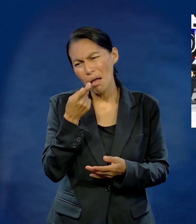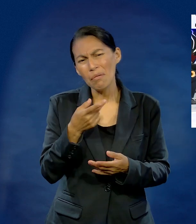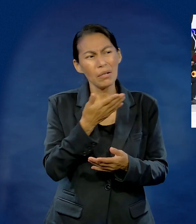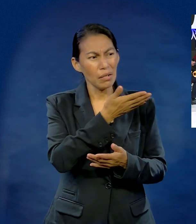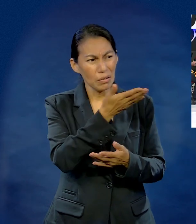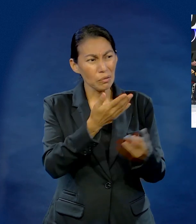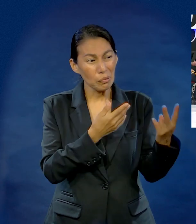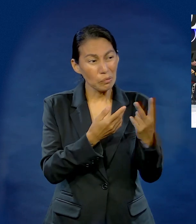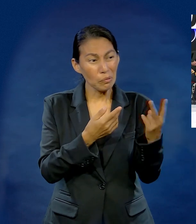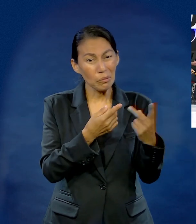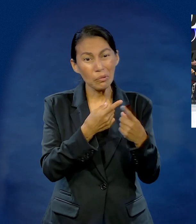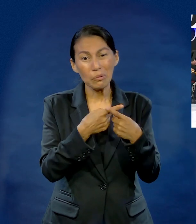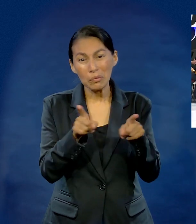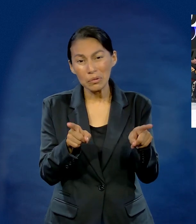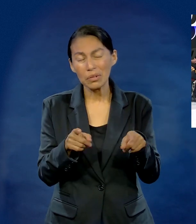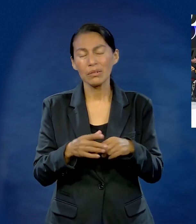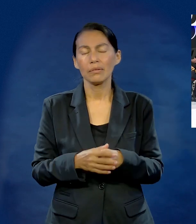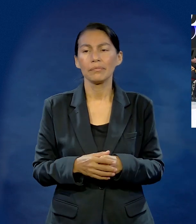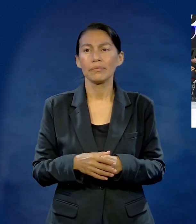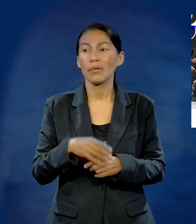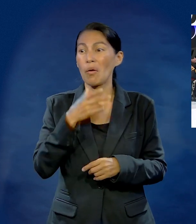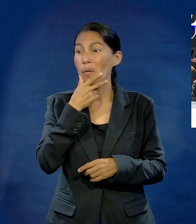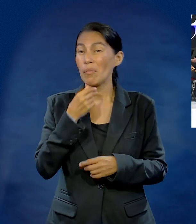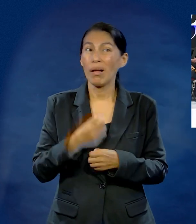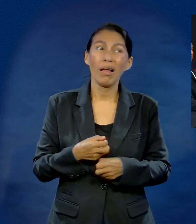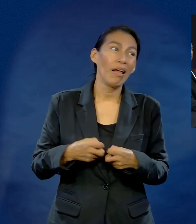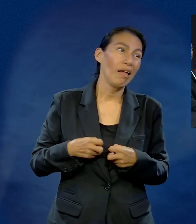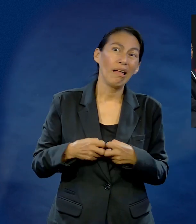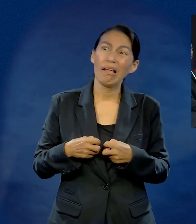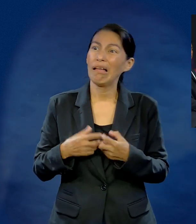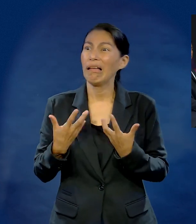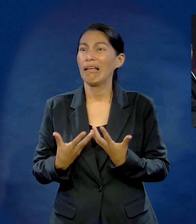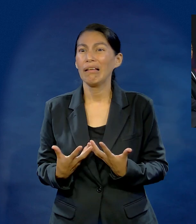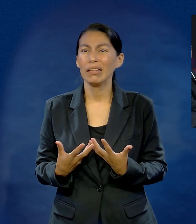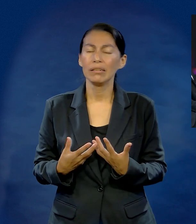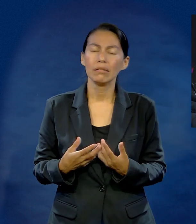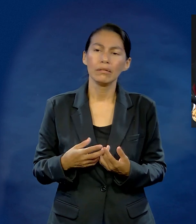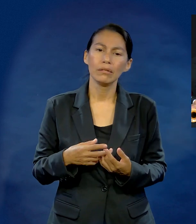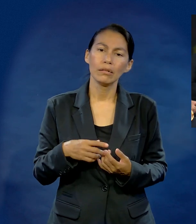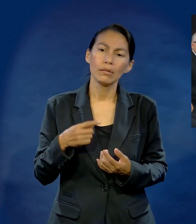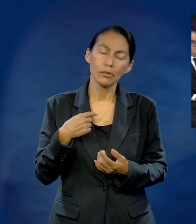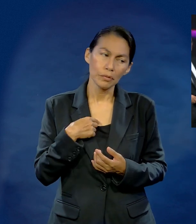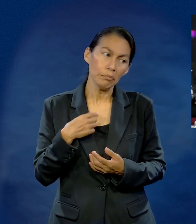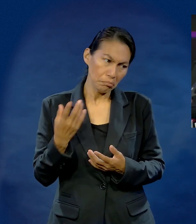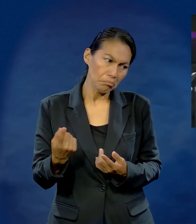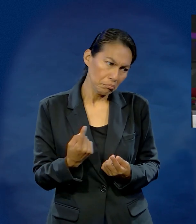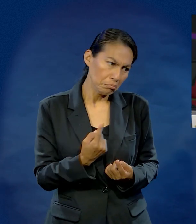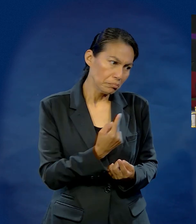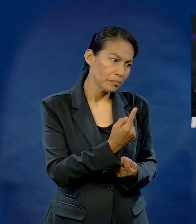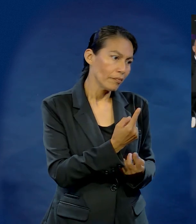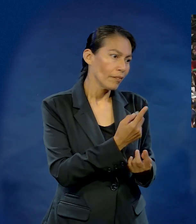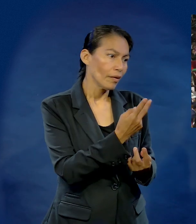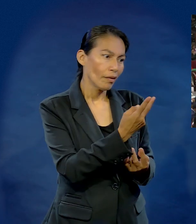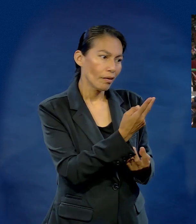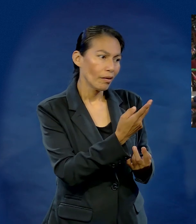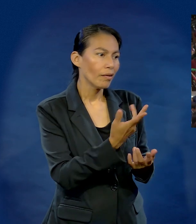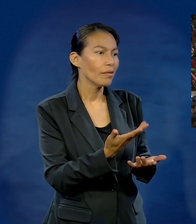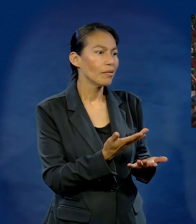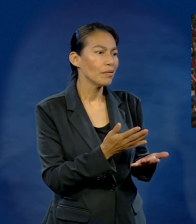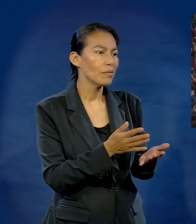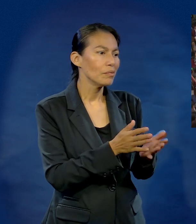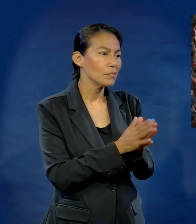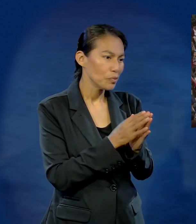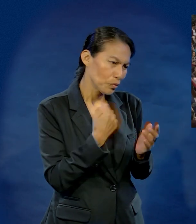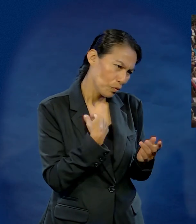Familias que tienen un problema y Dios la rescata y la sana, y al rato el mismo problema, y el mismo problema, o el mismo asunto, y otra vez,